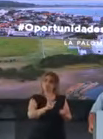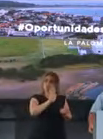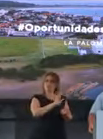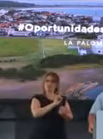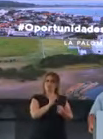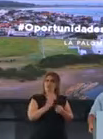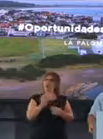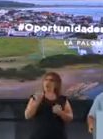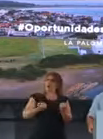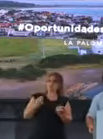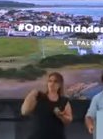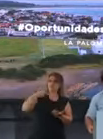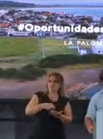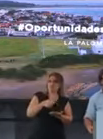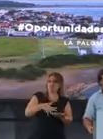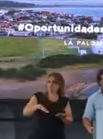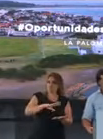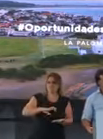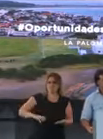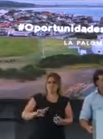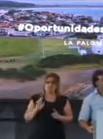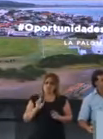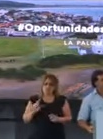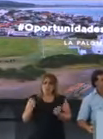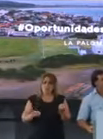que anden en su auto y que vayan a los barrios.